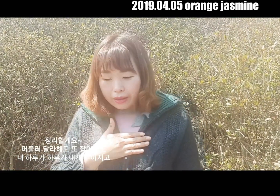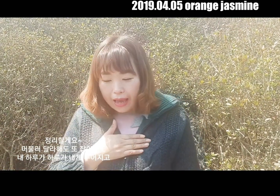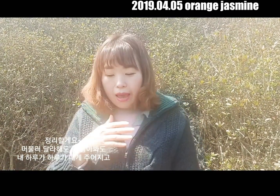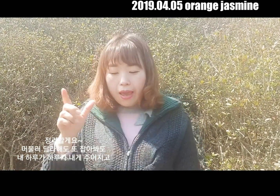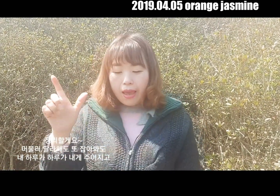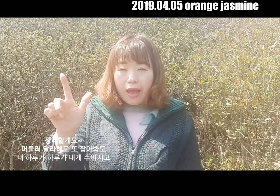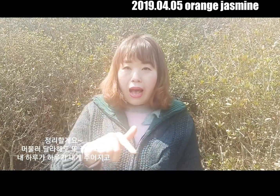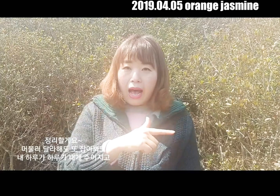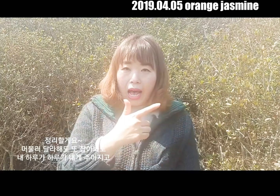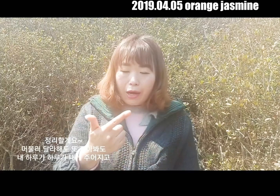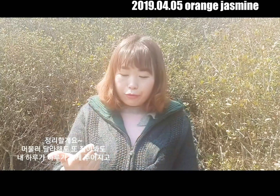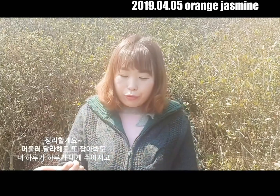내